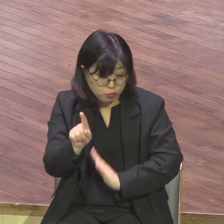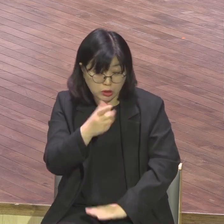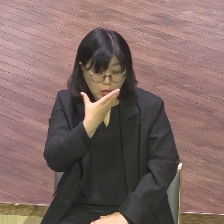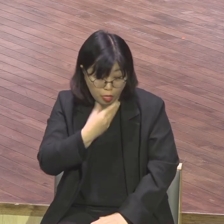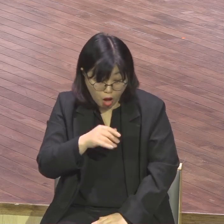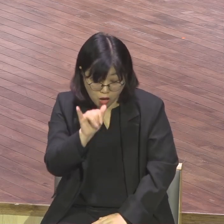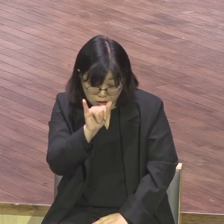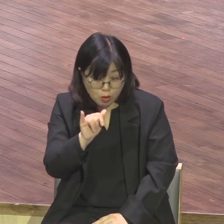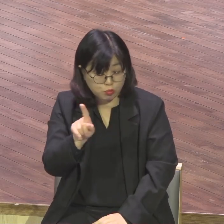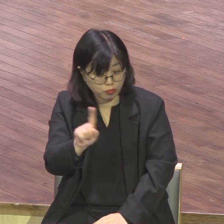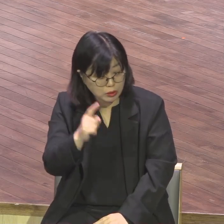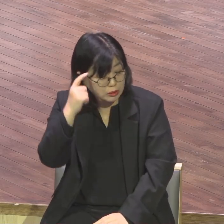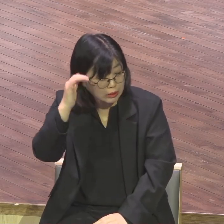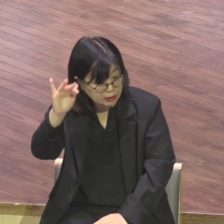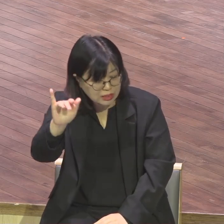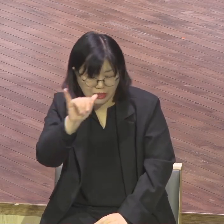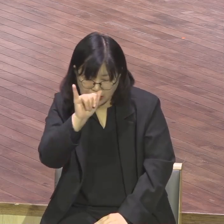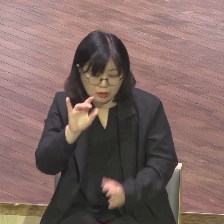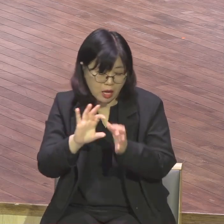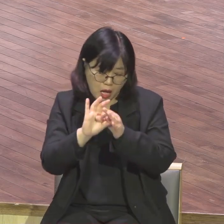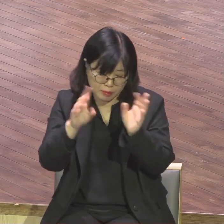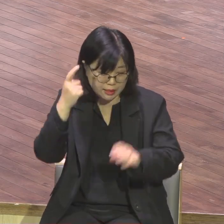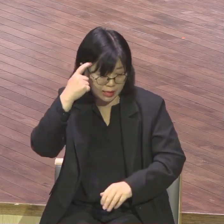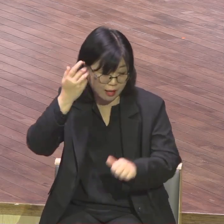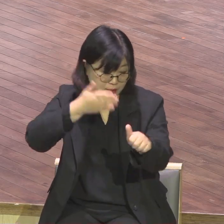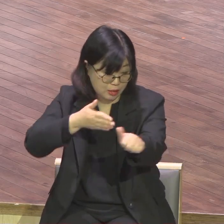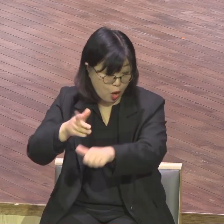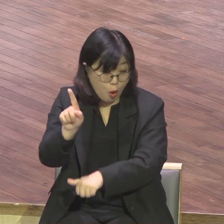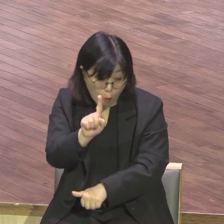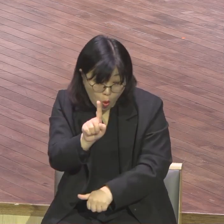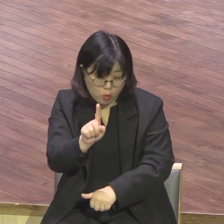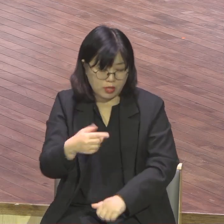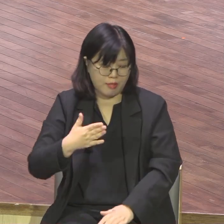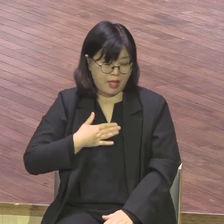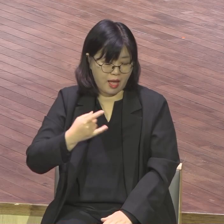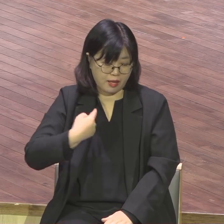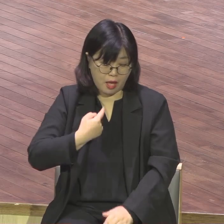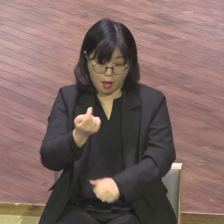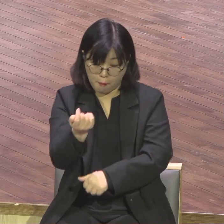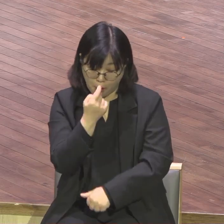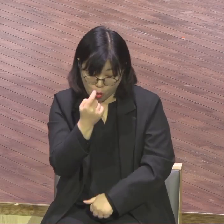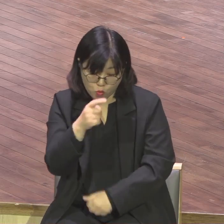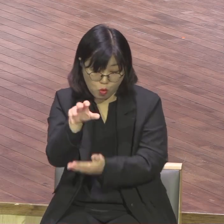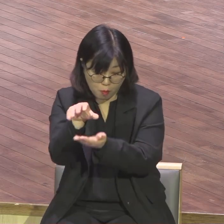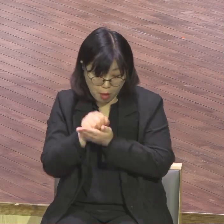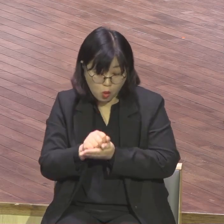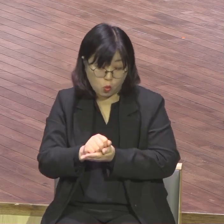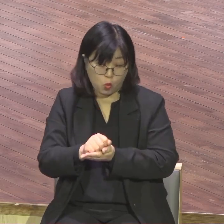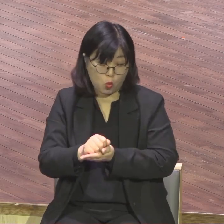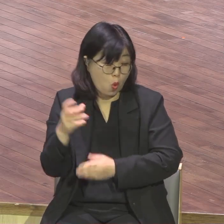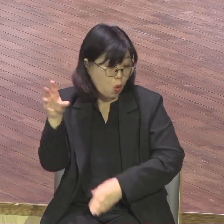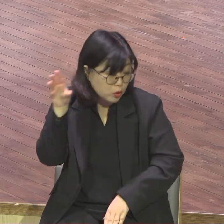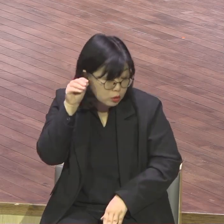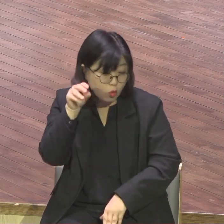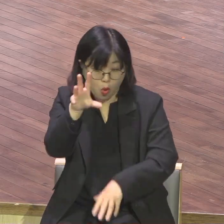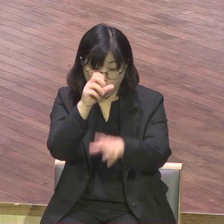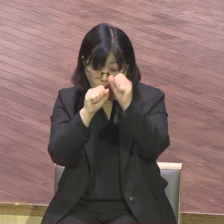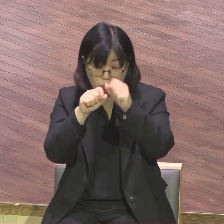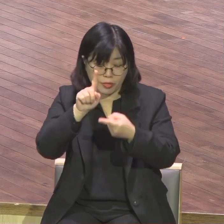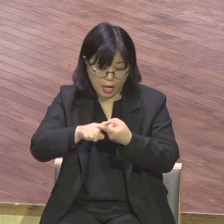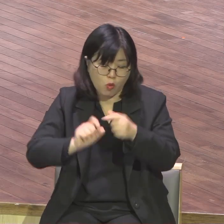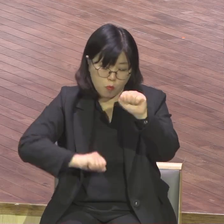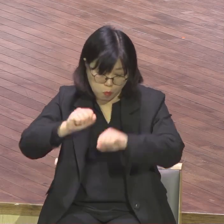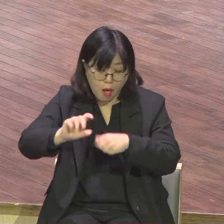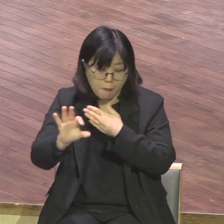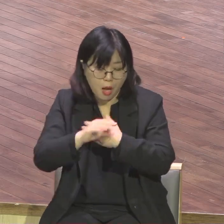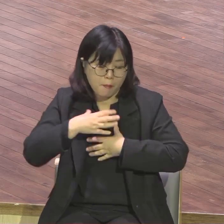기림이 있든지 이것들을 생각하라. 너희는 내게 배우고 받고 듣고 본바를 행하라. 그리하면 평강의 하나님이 너희와 함께